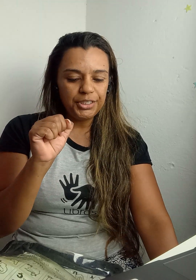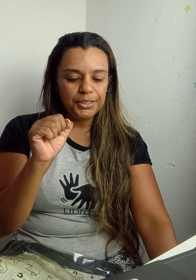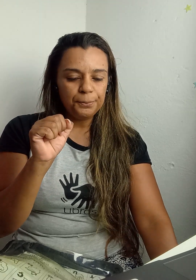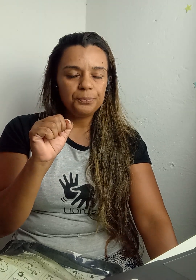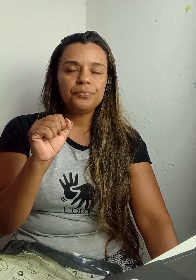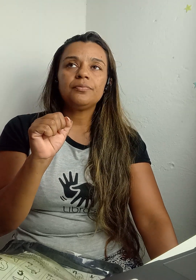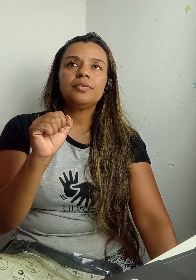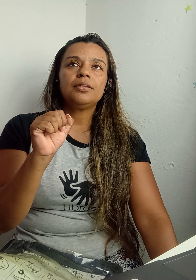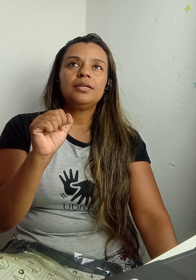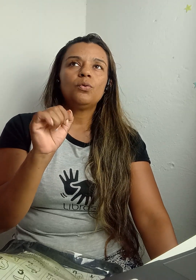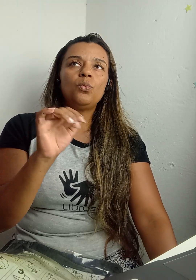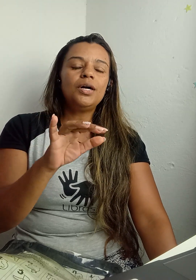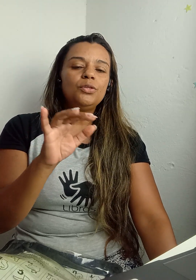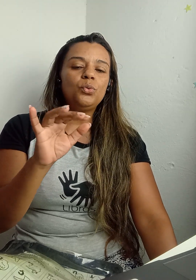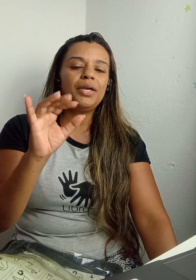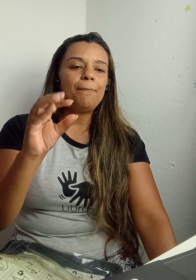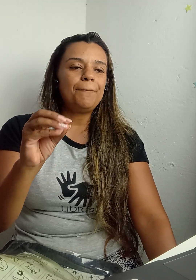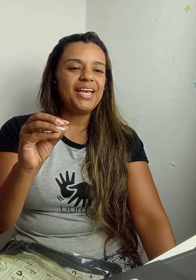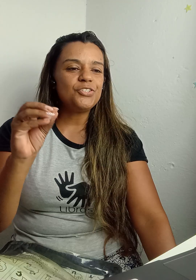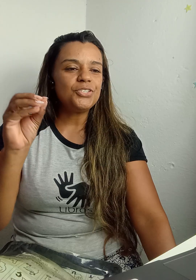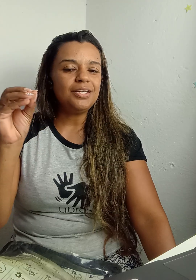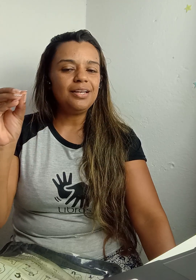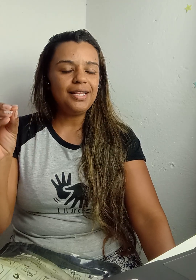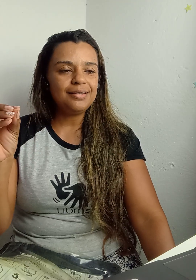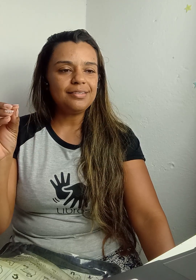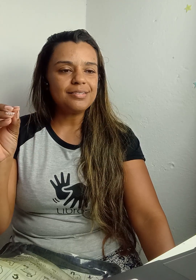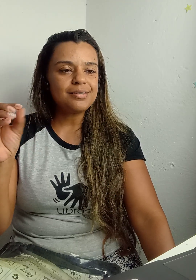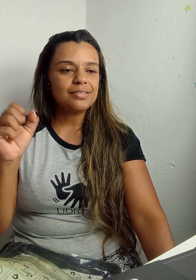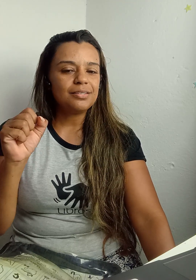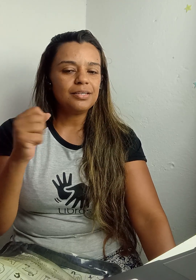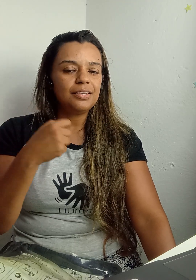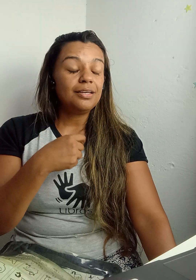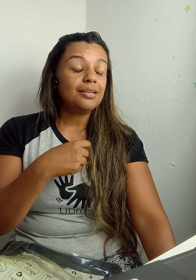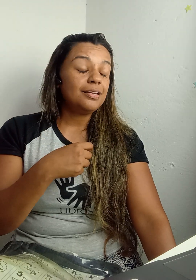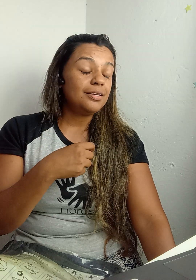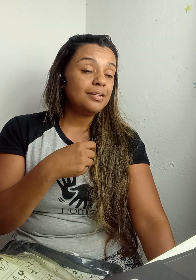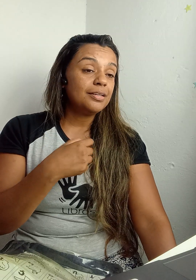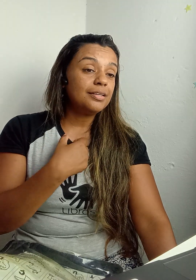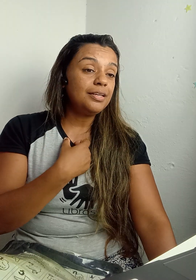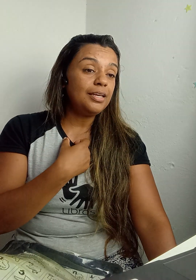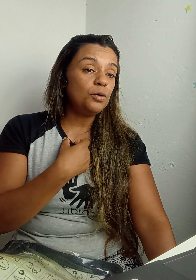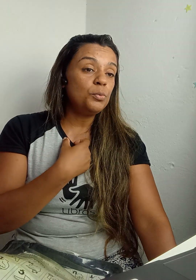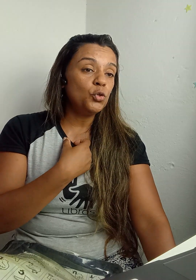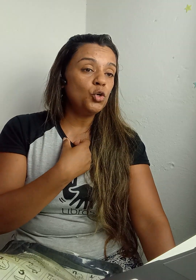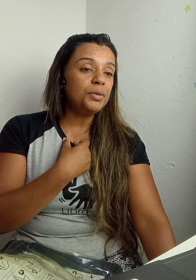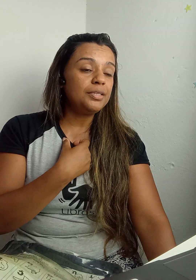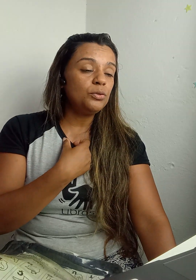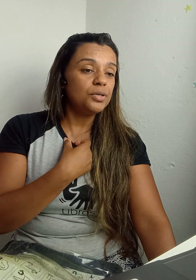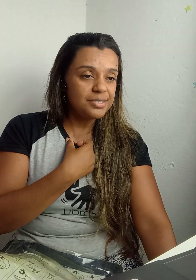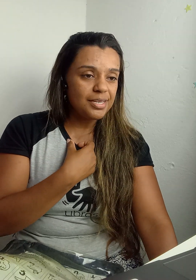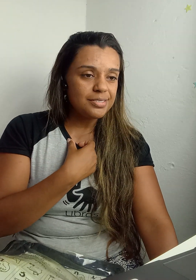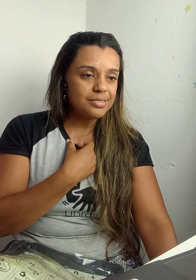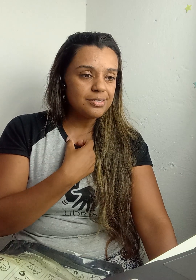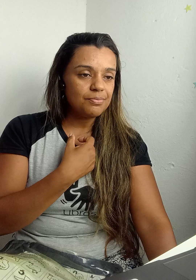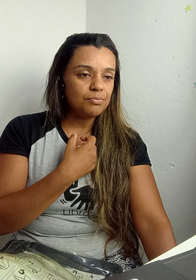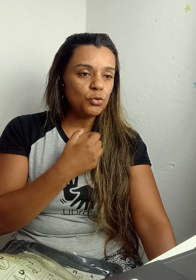datilologia, quando repete letras, que nem o meu nome tem 2 S's. Meu